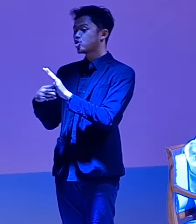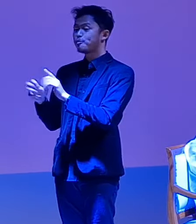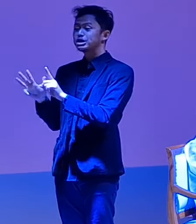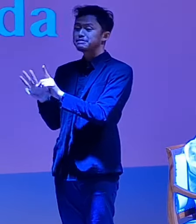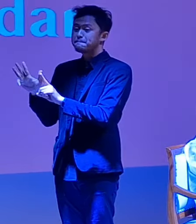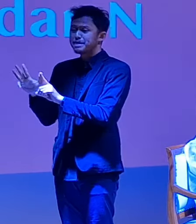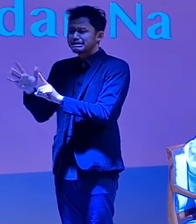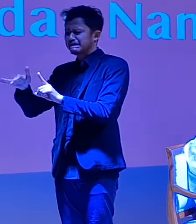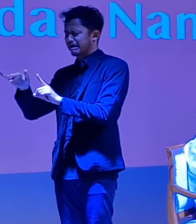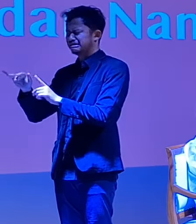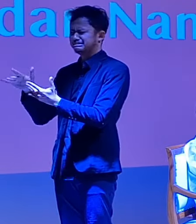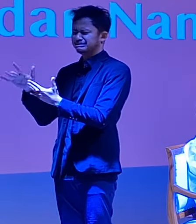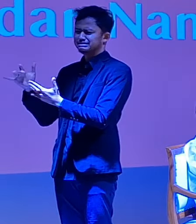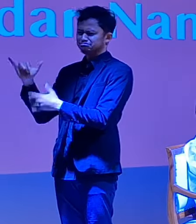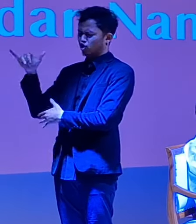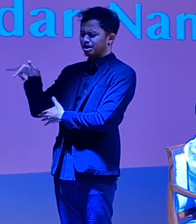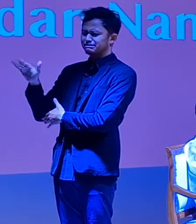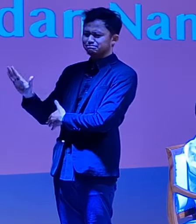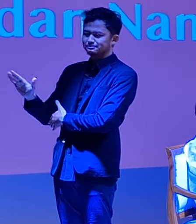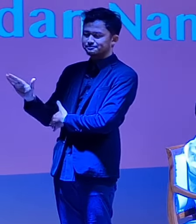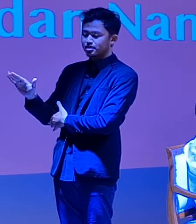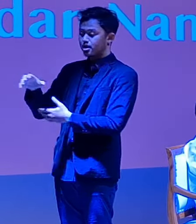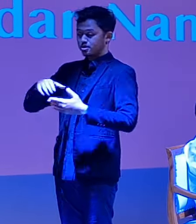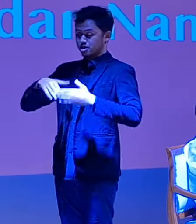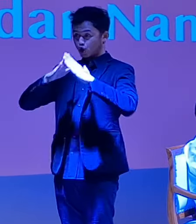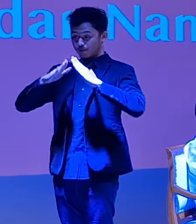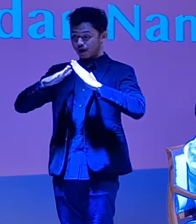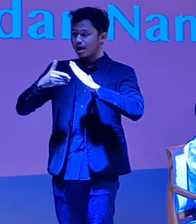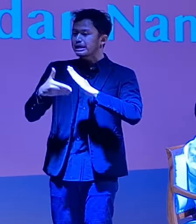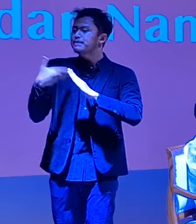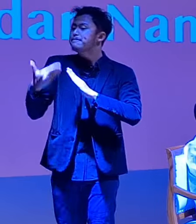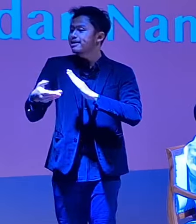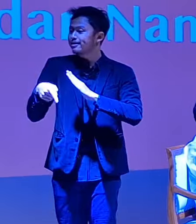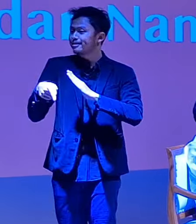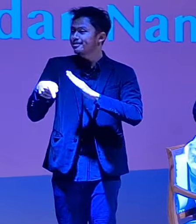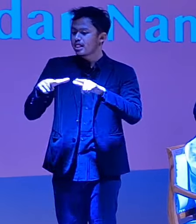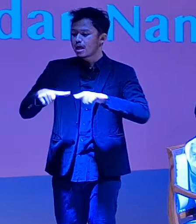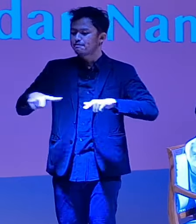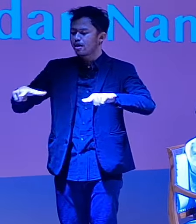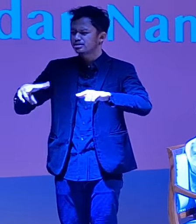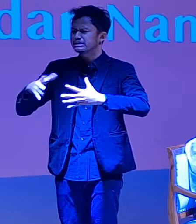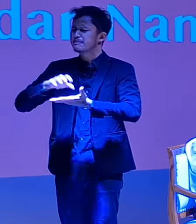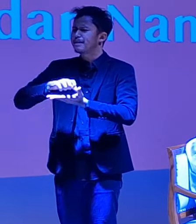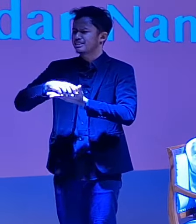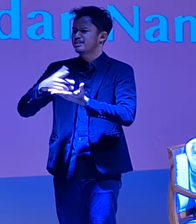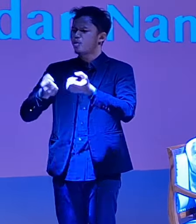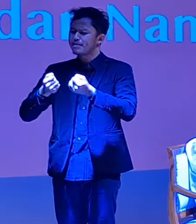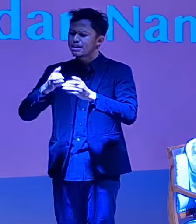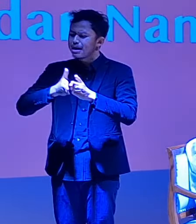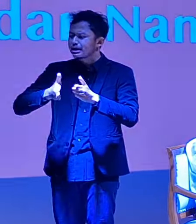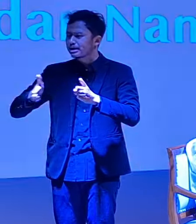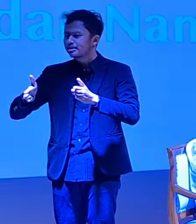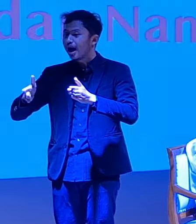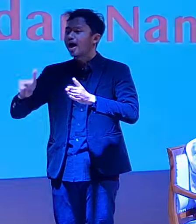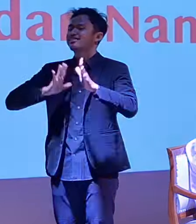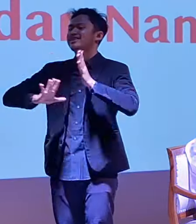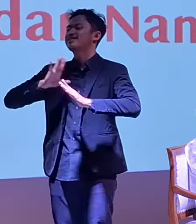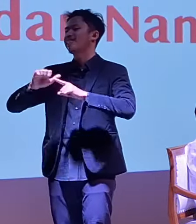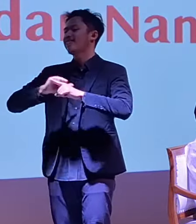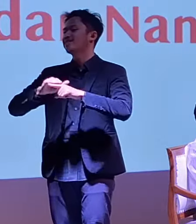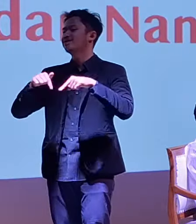Nah, garasi rumah kami itu adalah tempat latihan teater muslim di masa itu. Jadi Pak Pedro Sujono,